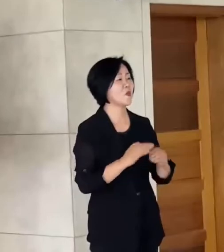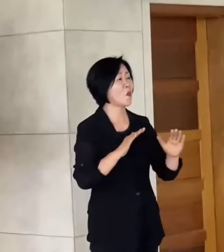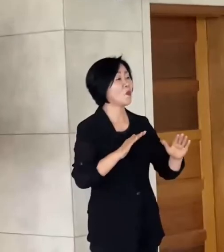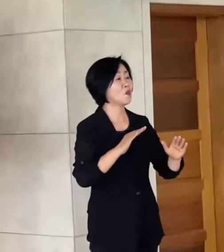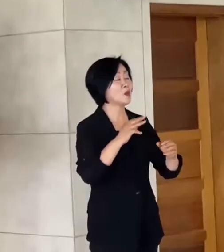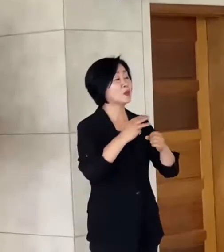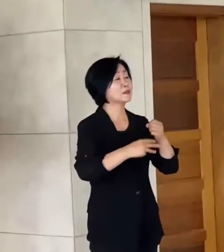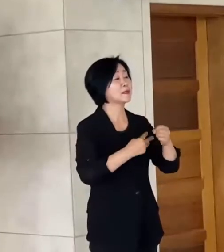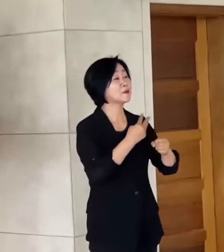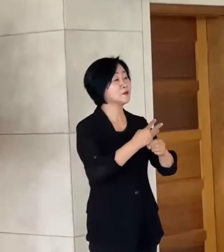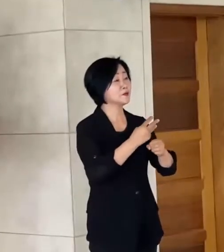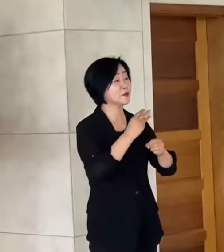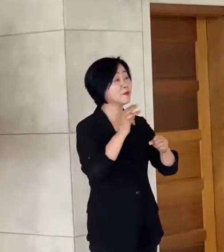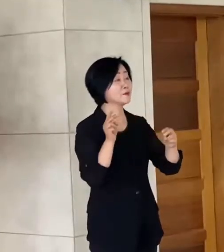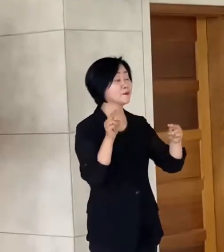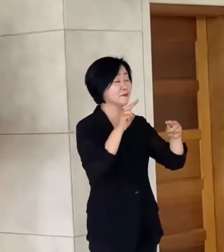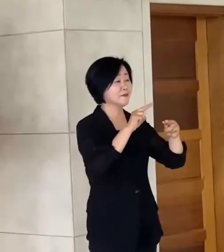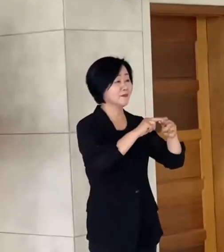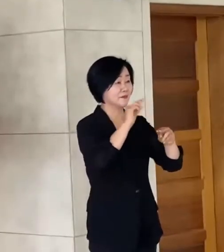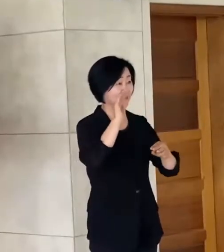오늘이 3주년인데요.